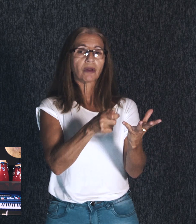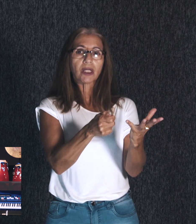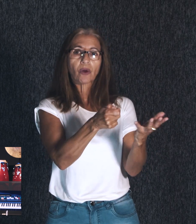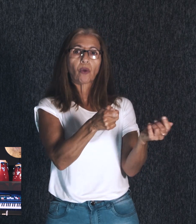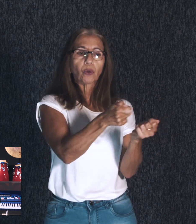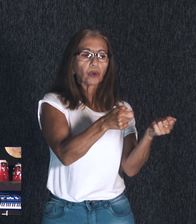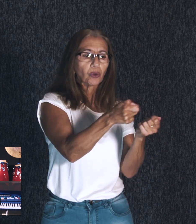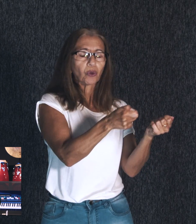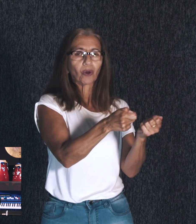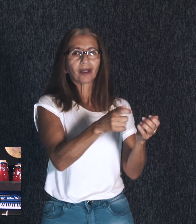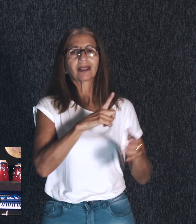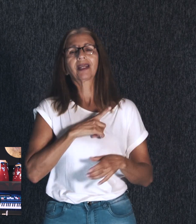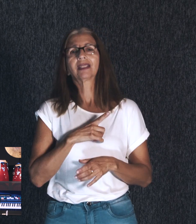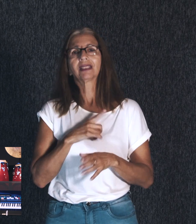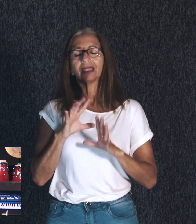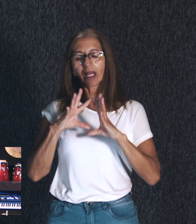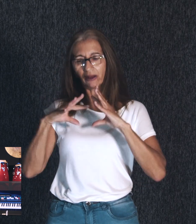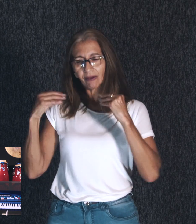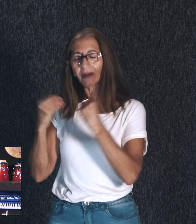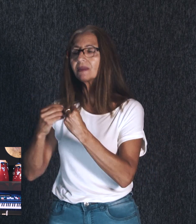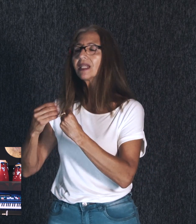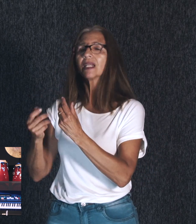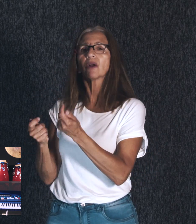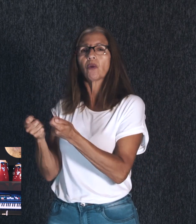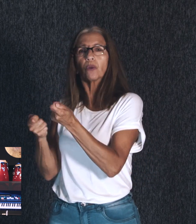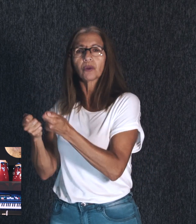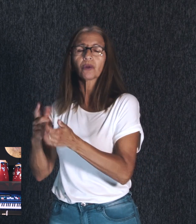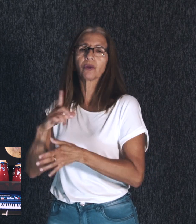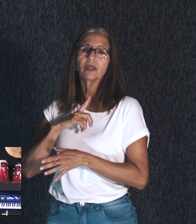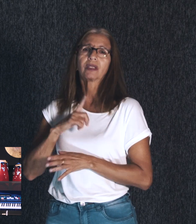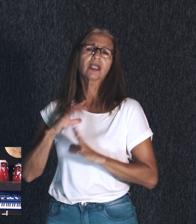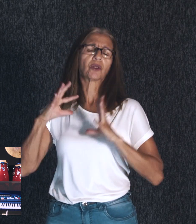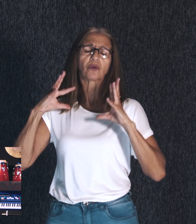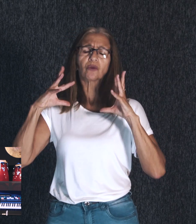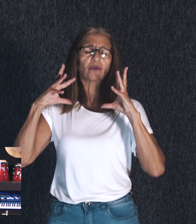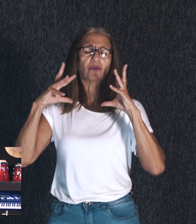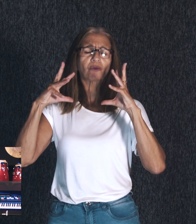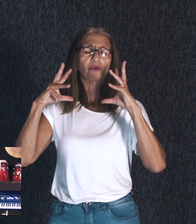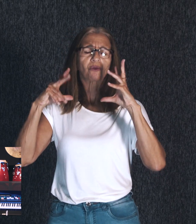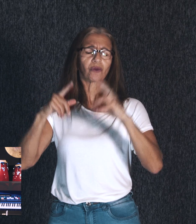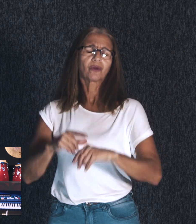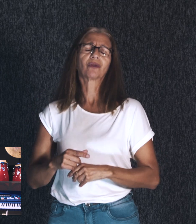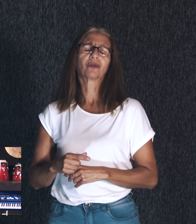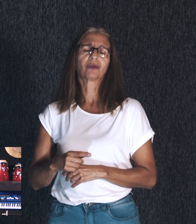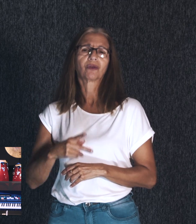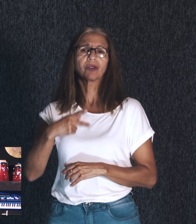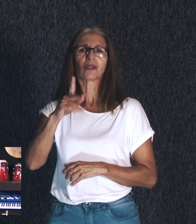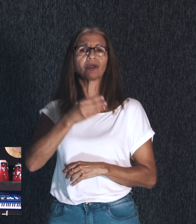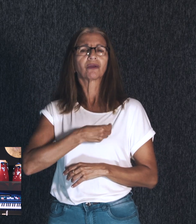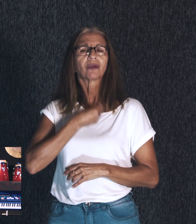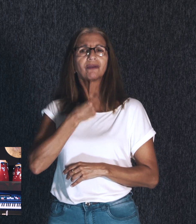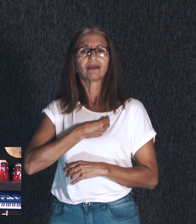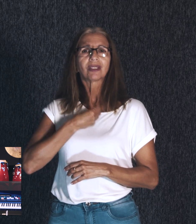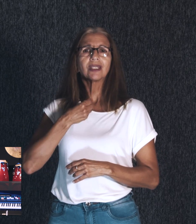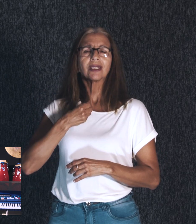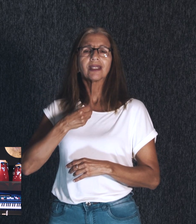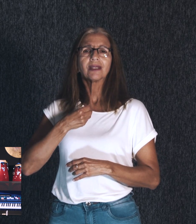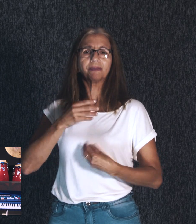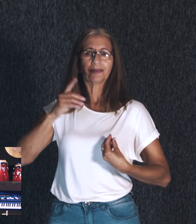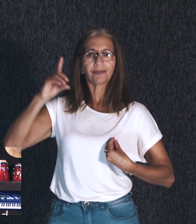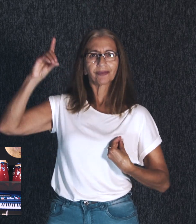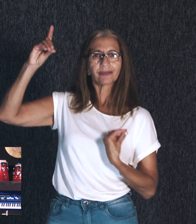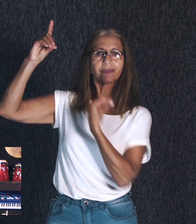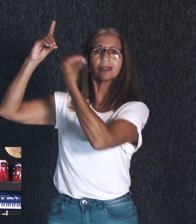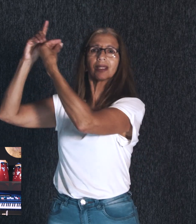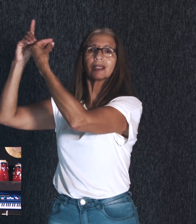sua casa, a sua vida em suas mãos. Ele está no controle e a sua vida está nas mãos de um Deus que é extremamente confiável. Este Deus